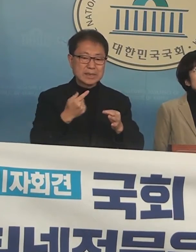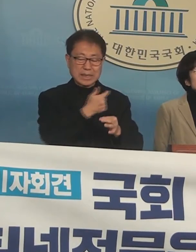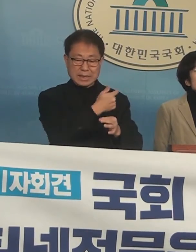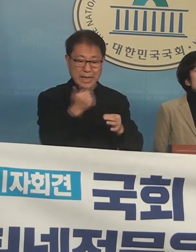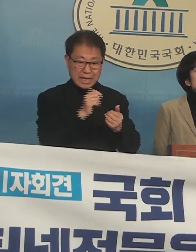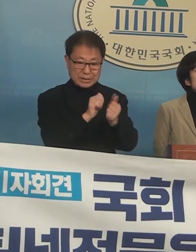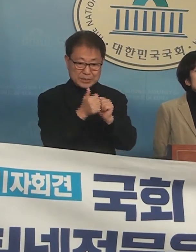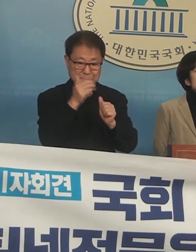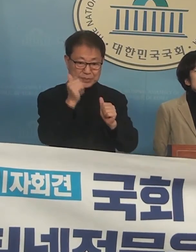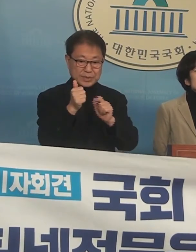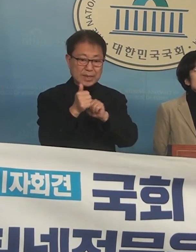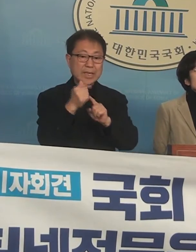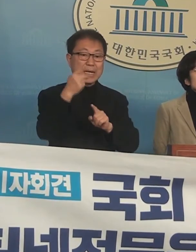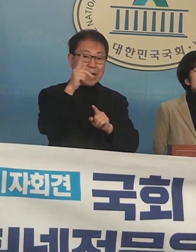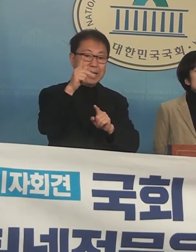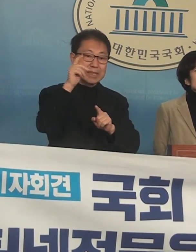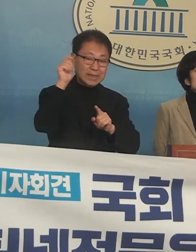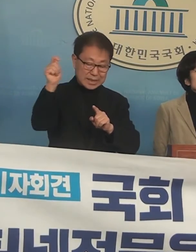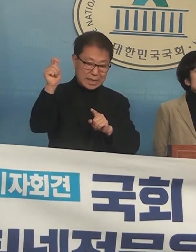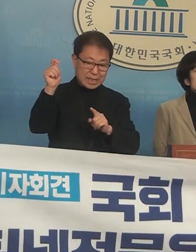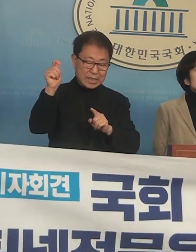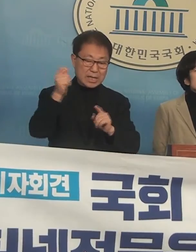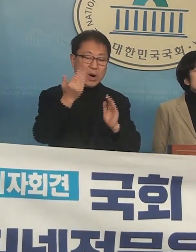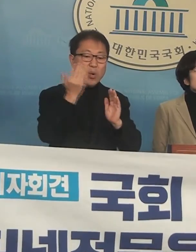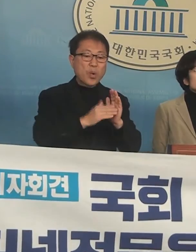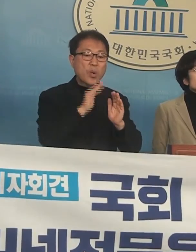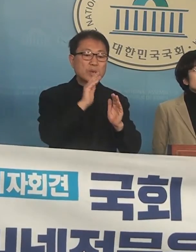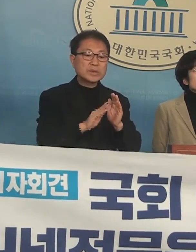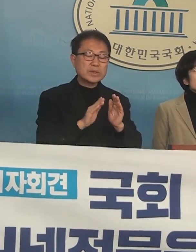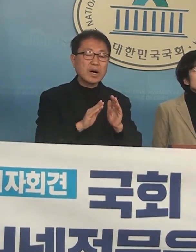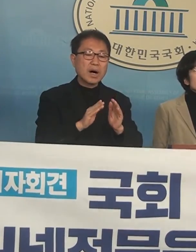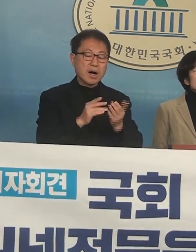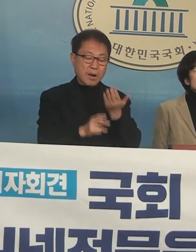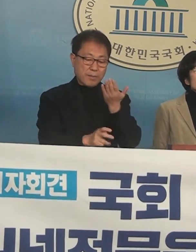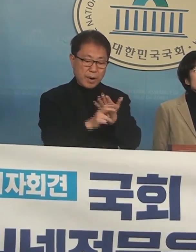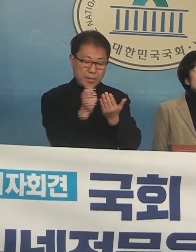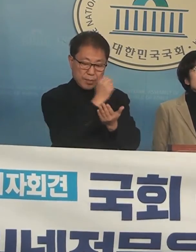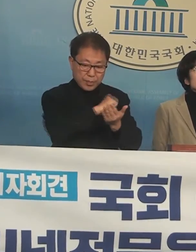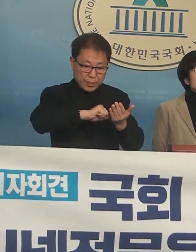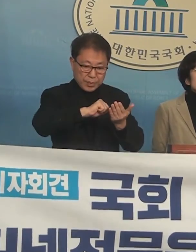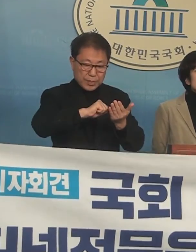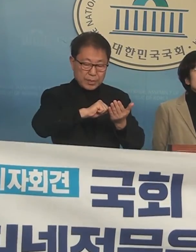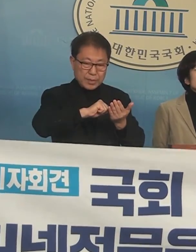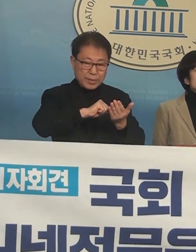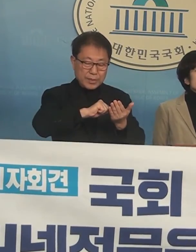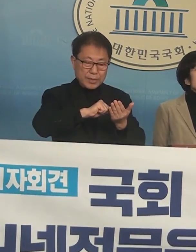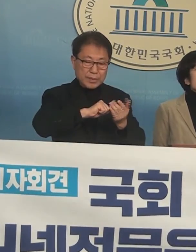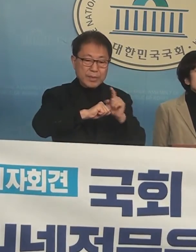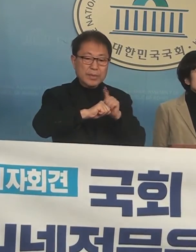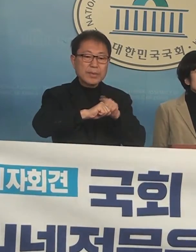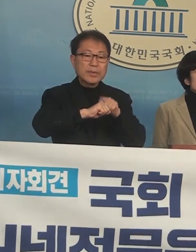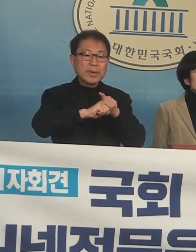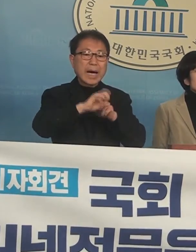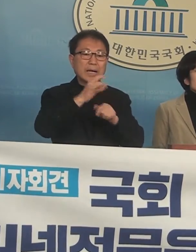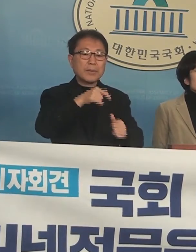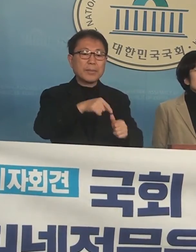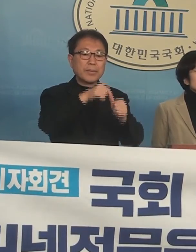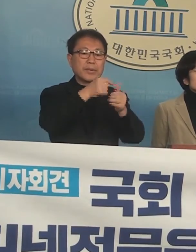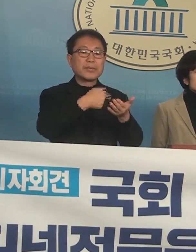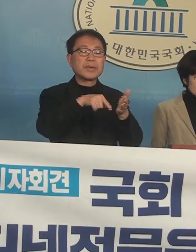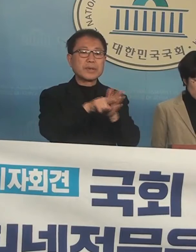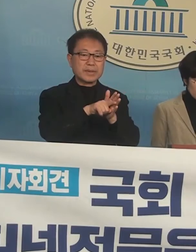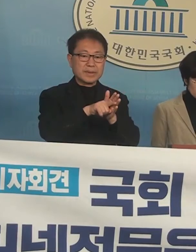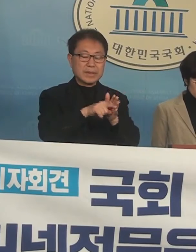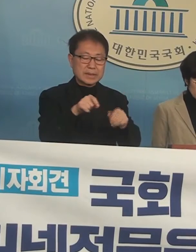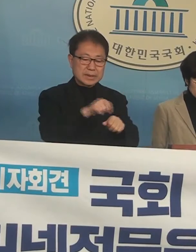하는 KT가 공정거래법 위반 전력으로 인해 인터넷 전문은행의 대주주가 되지 못하고 있는 점, 그거 하나입니다.